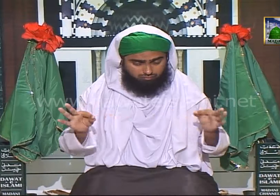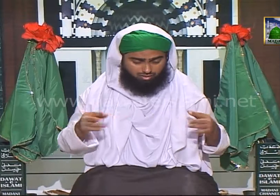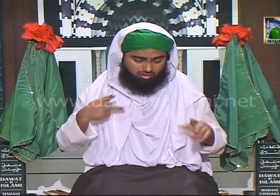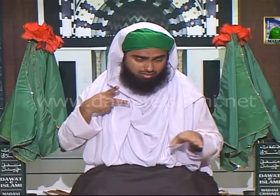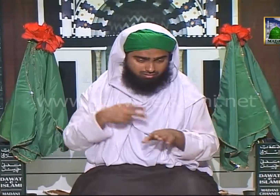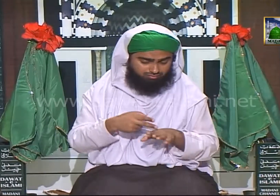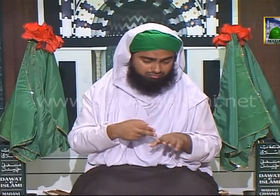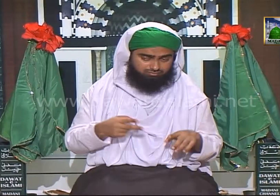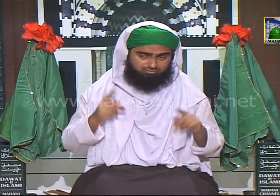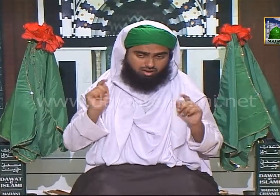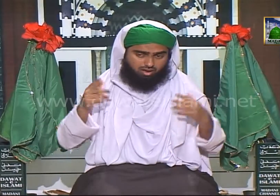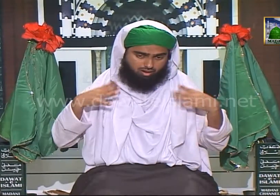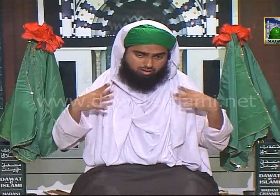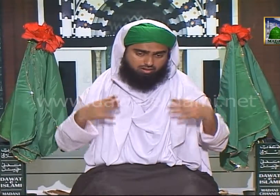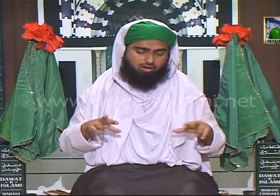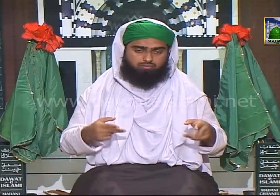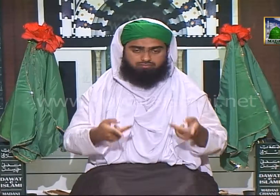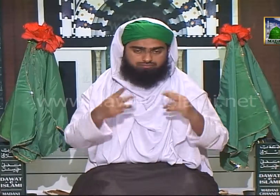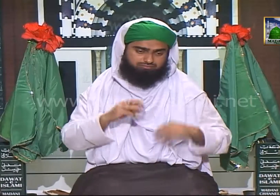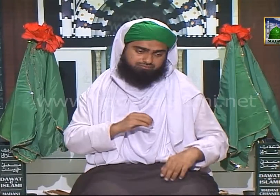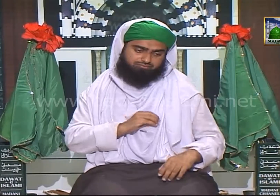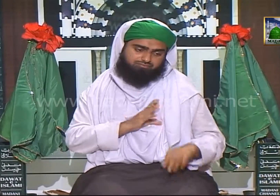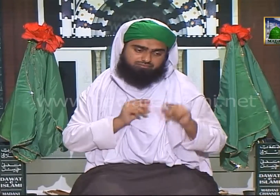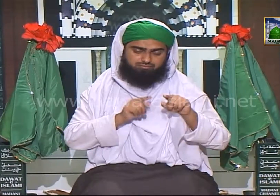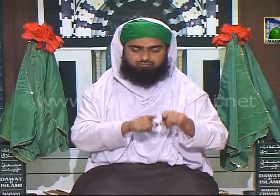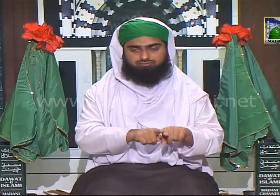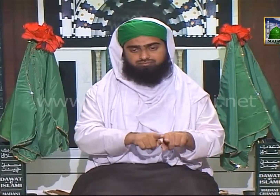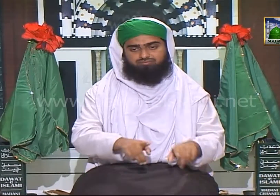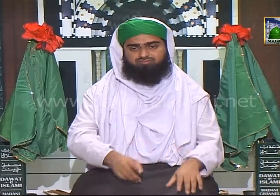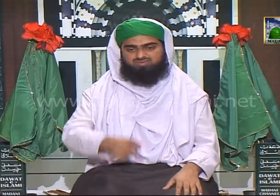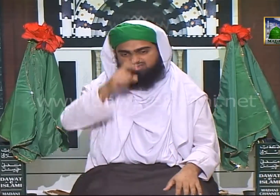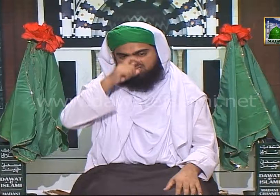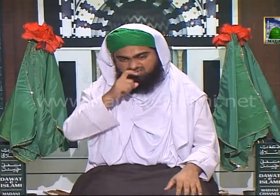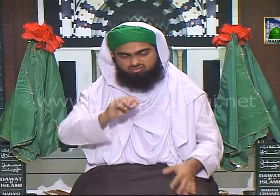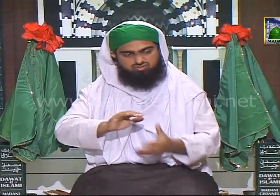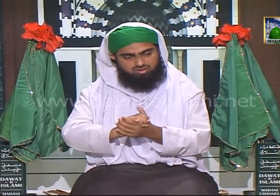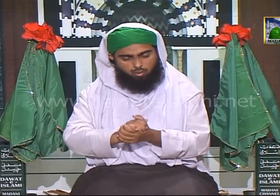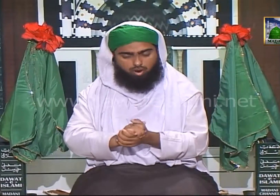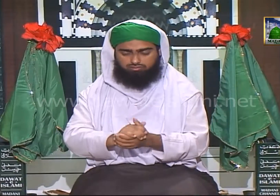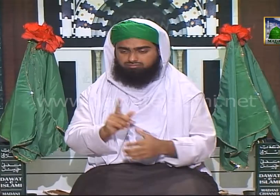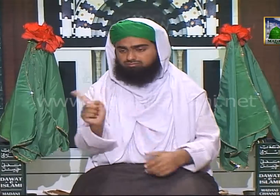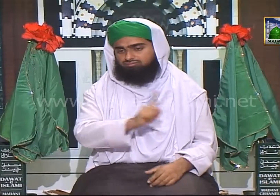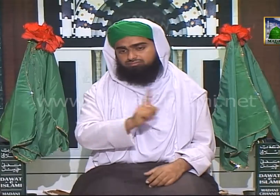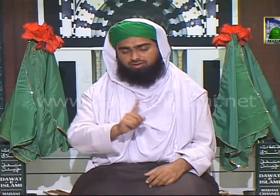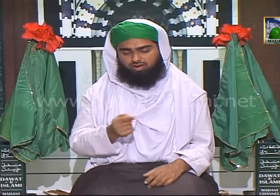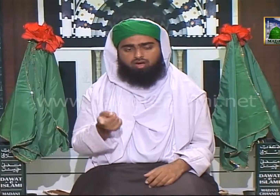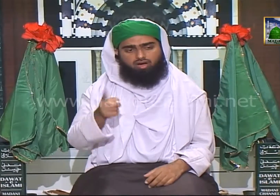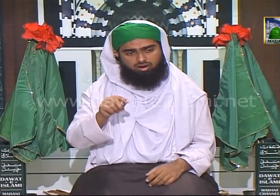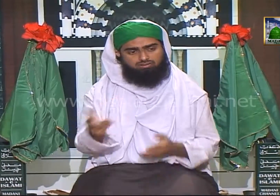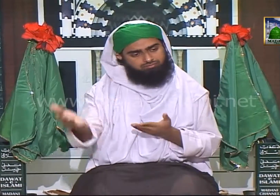جبکہ ادریس علیہ السلام ہی کی طرح اصول کے پابند ہوں، جھوٹے وعدے نہ کرتے ہوں کہ کل لے لینا، پرسوں